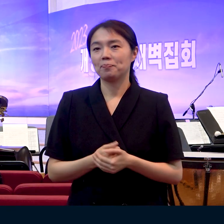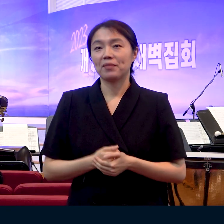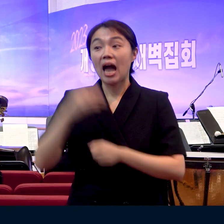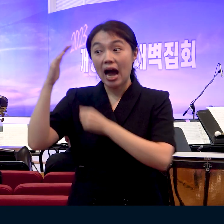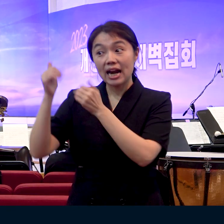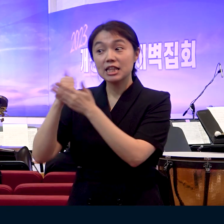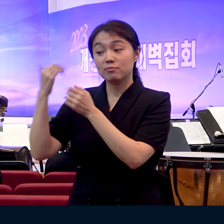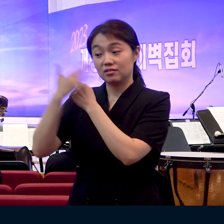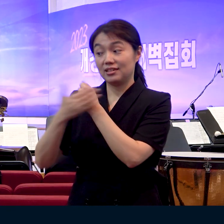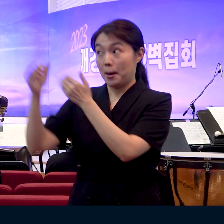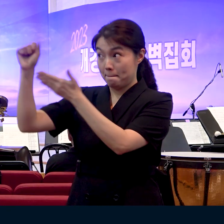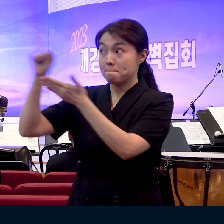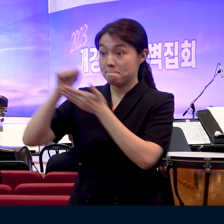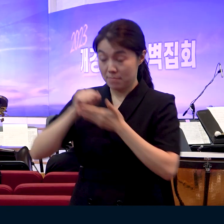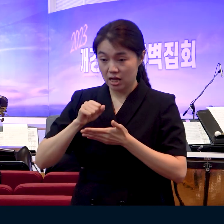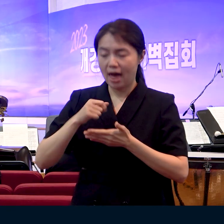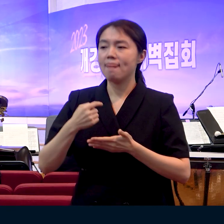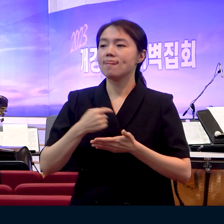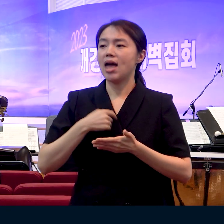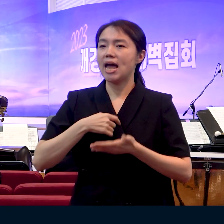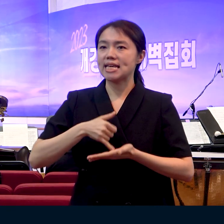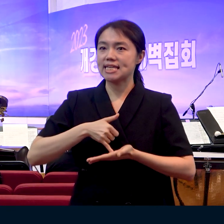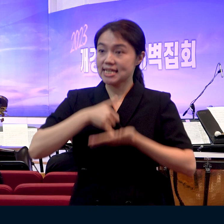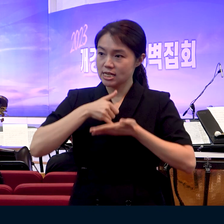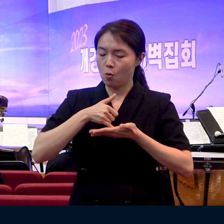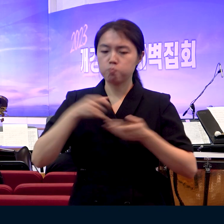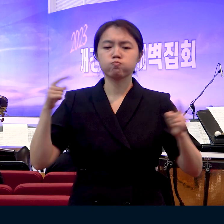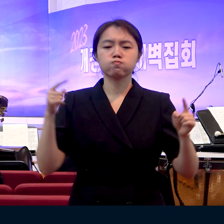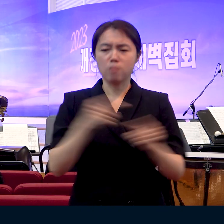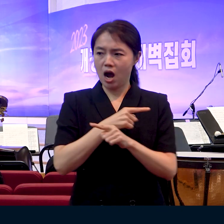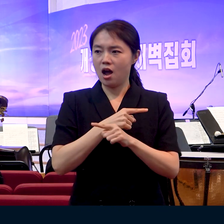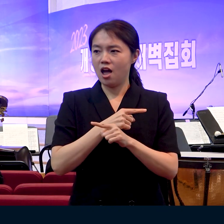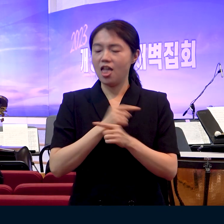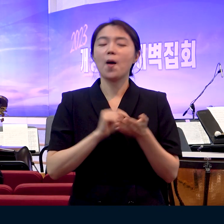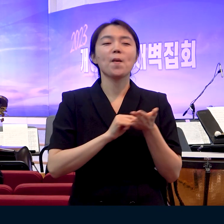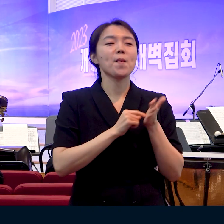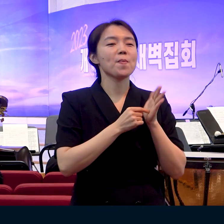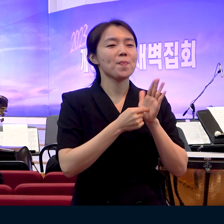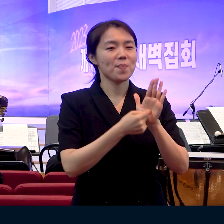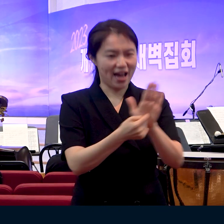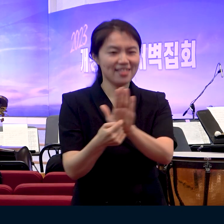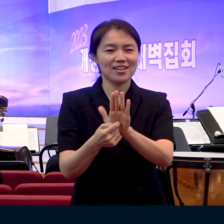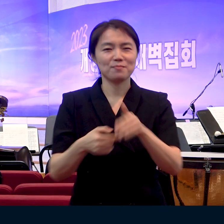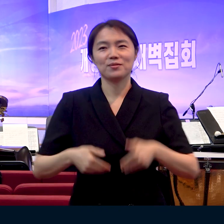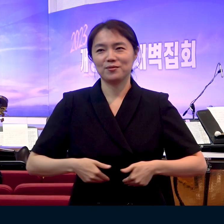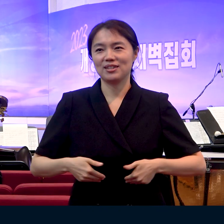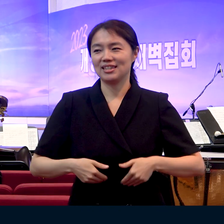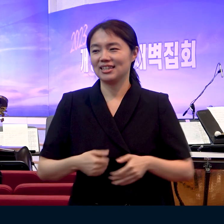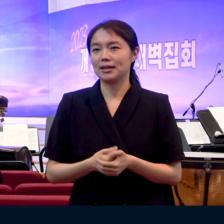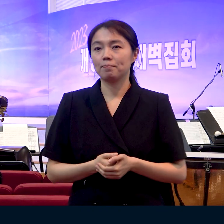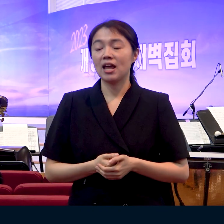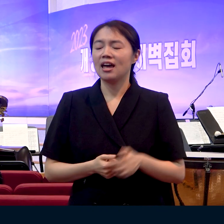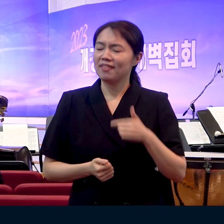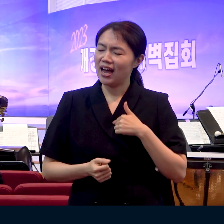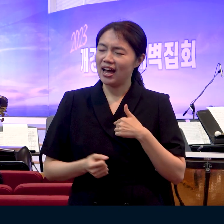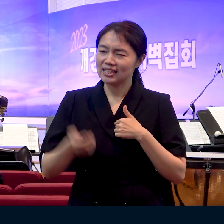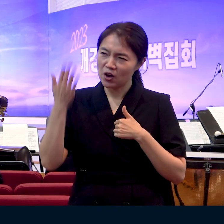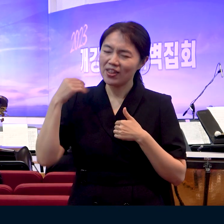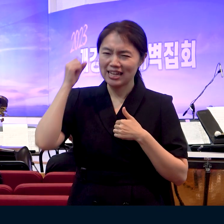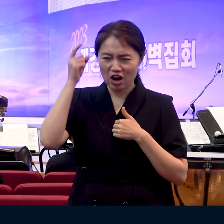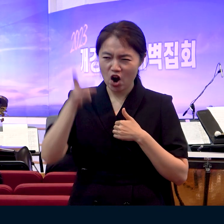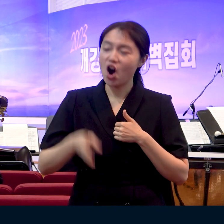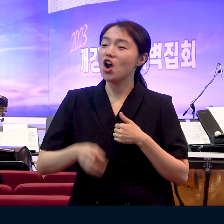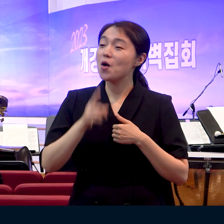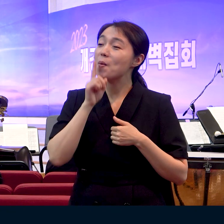그 하나님의 은혜를 받은 것이 자기 인격을 통해서 표출되어야 한다. 제가 여러 번 말했지만 예수